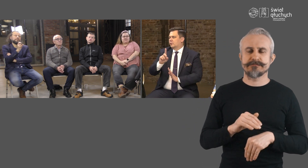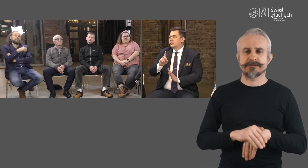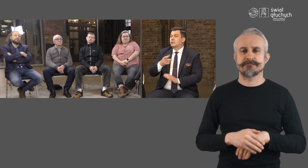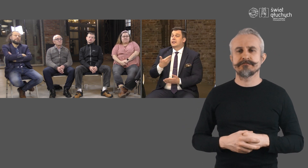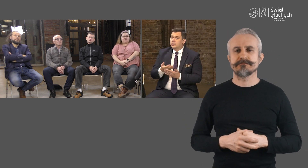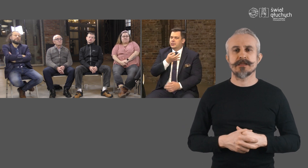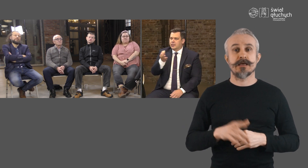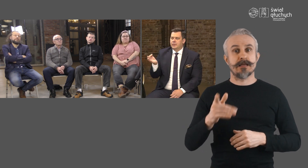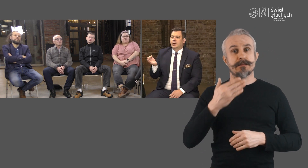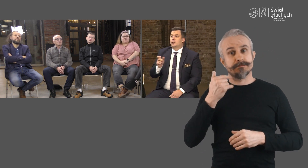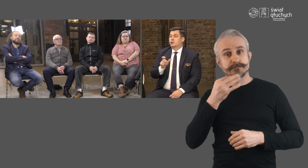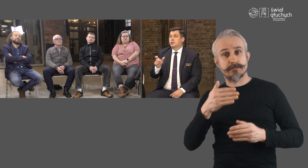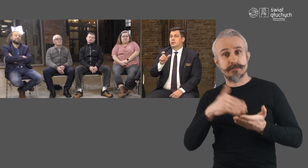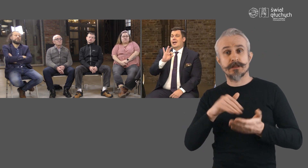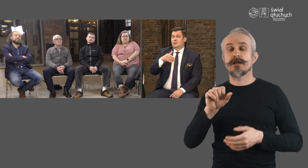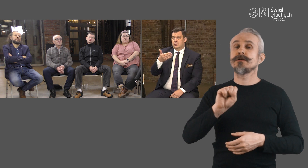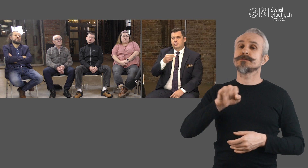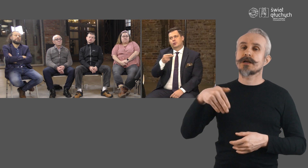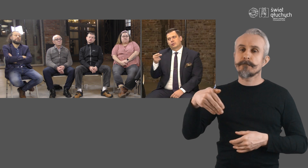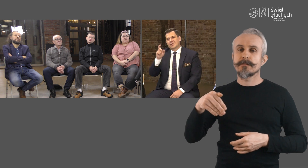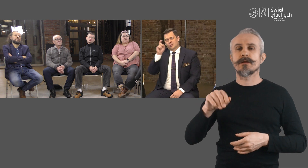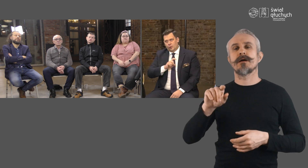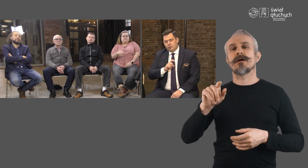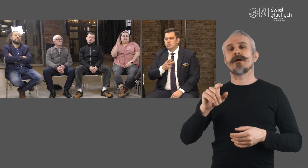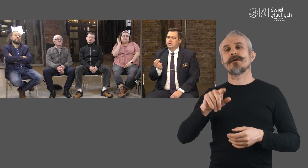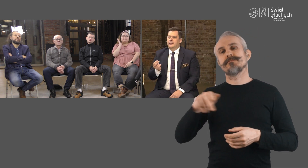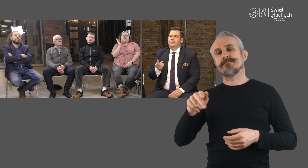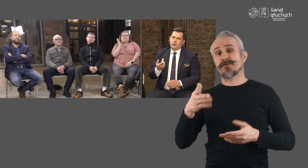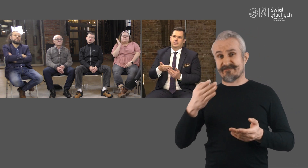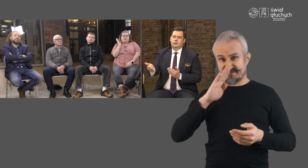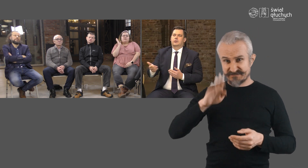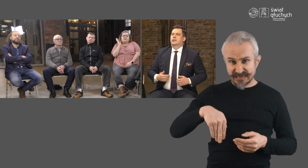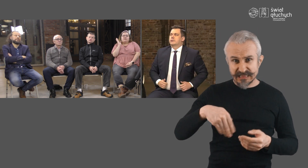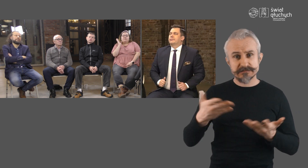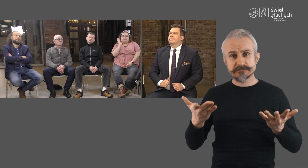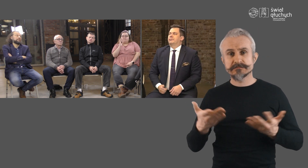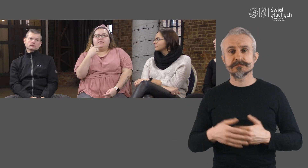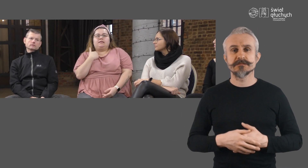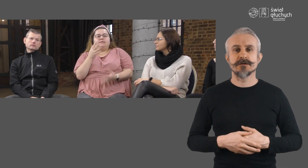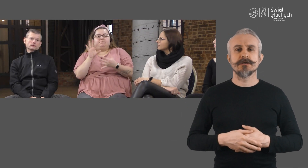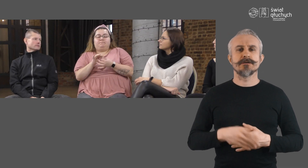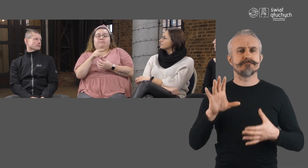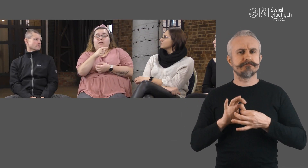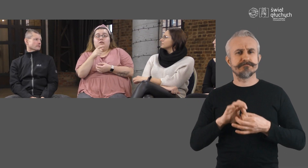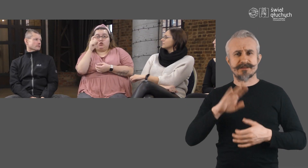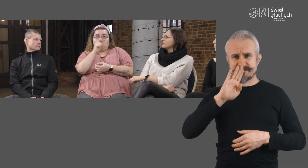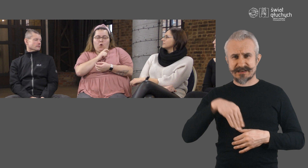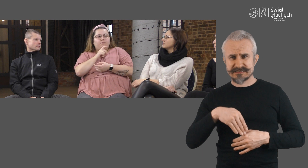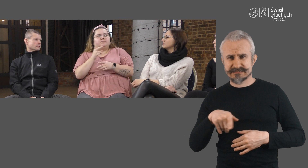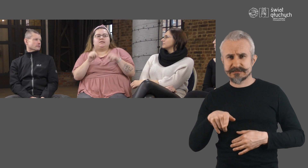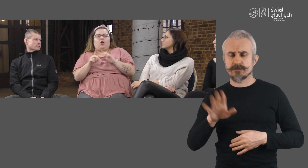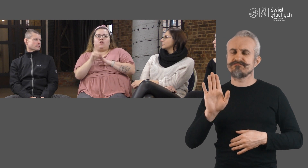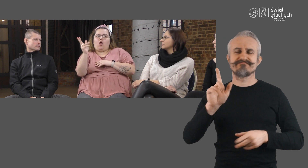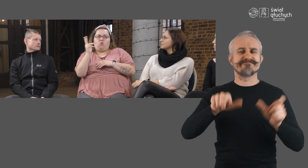gorączki dostają od razu. Dlatego pytam, czy SJM to się równa zło, czy nie? No i ciąg dalszy. Ja